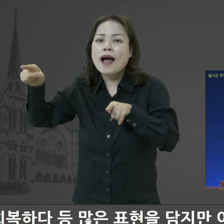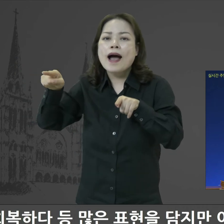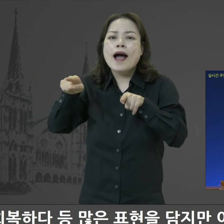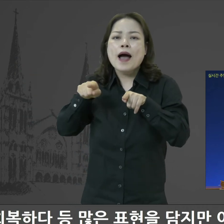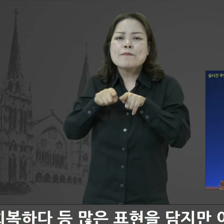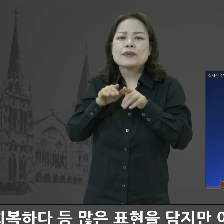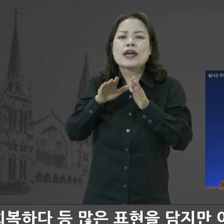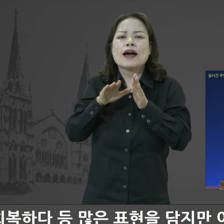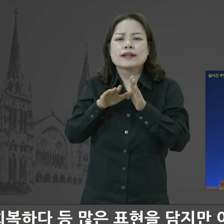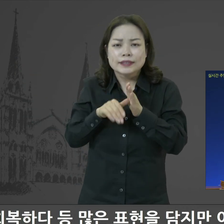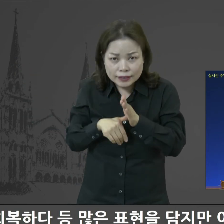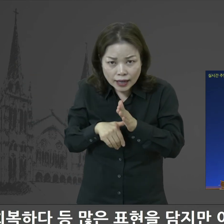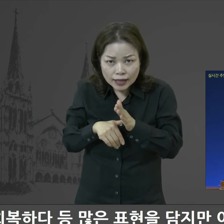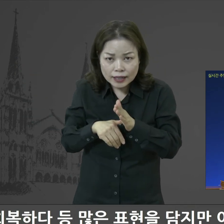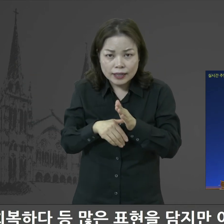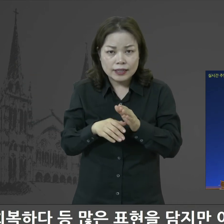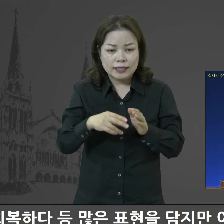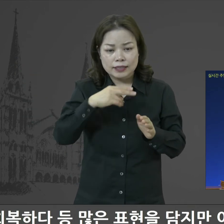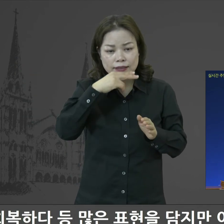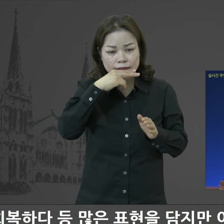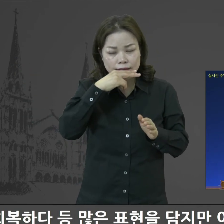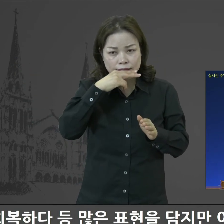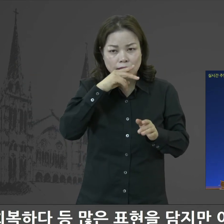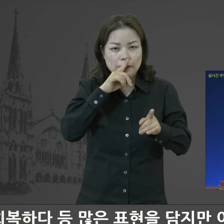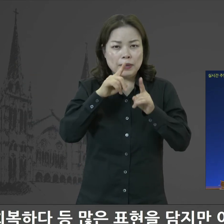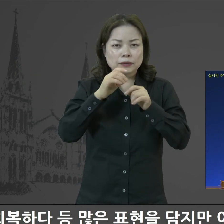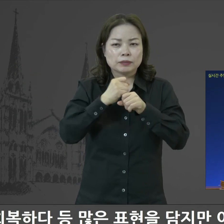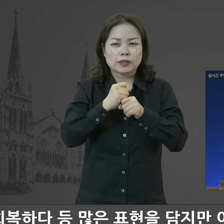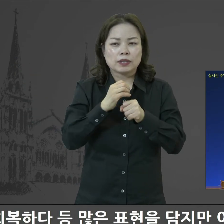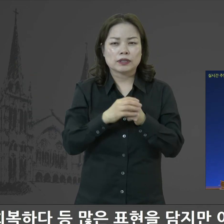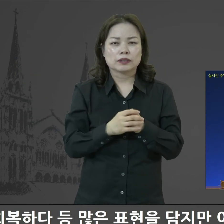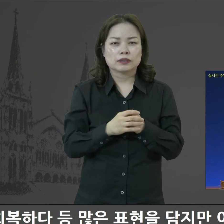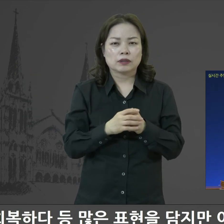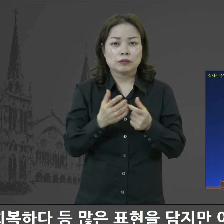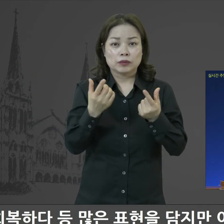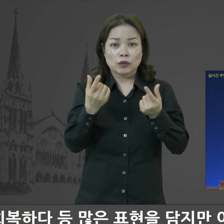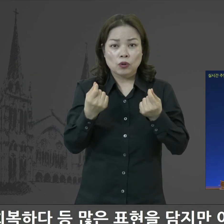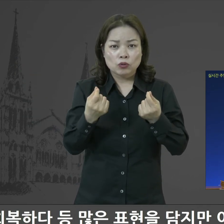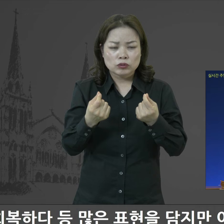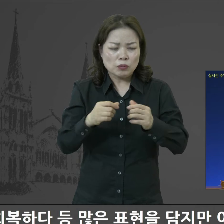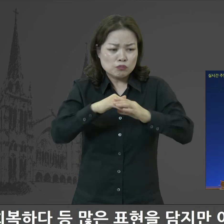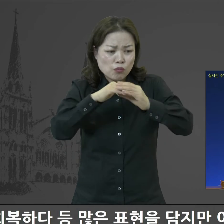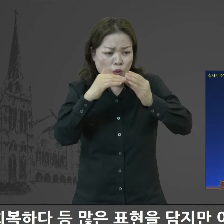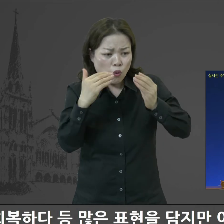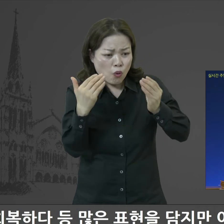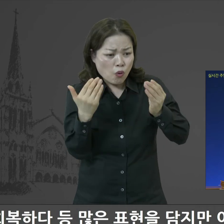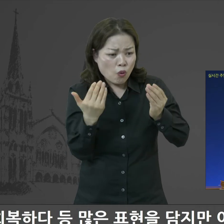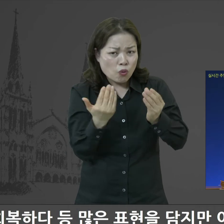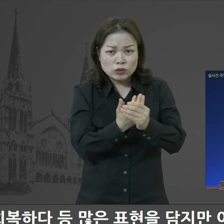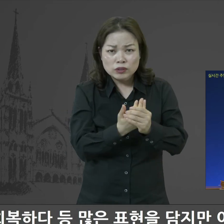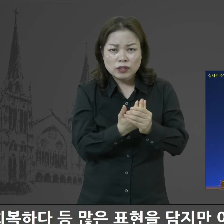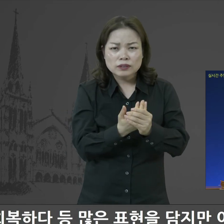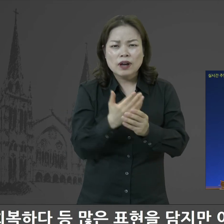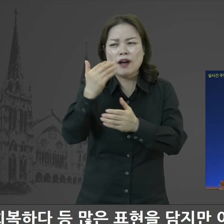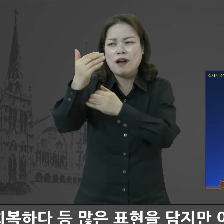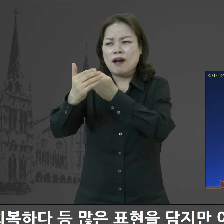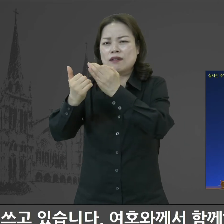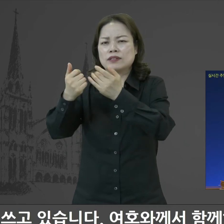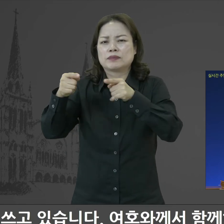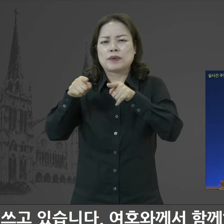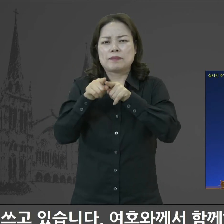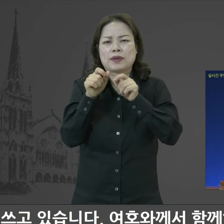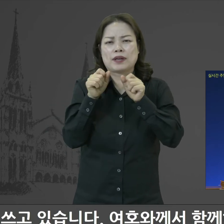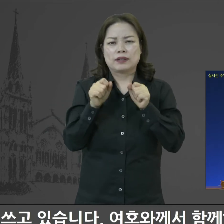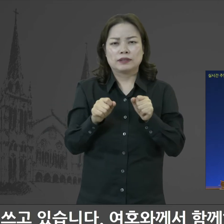하실 때에만 이사야서 63장의 1절에서 11절 14절 말씀처럼 모든 것이 다 하나님이 함께